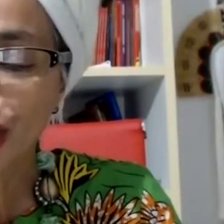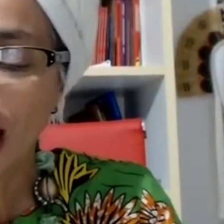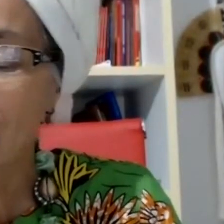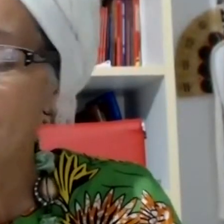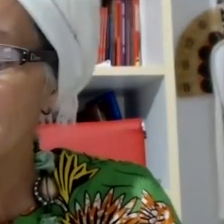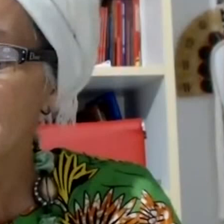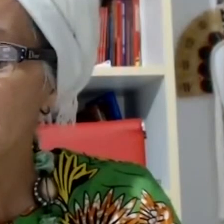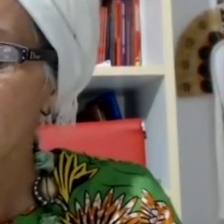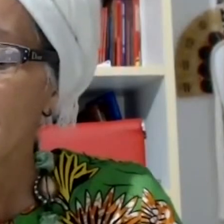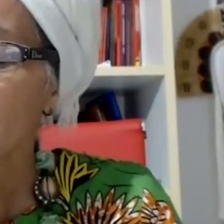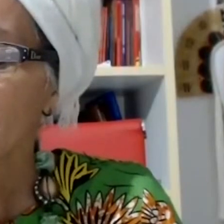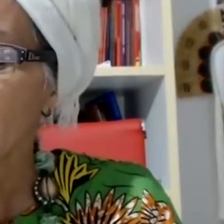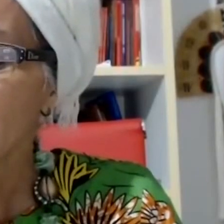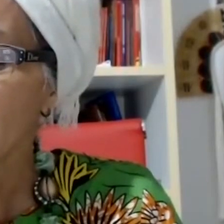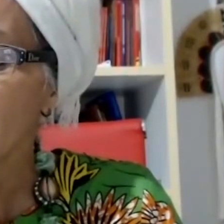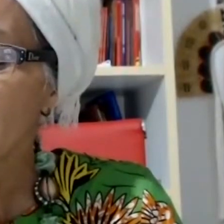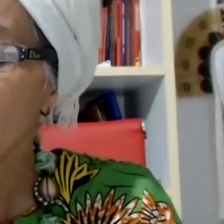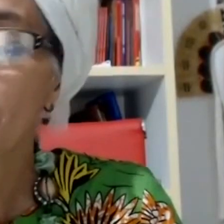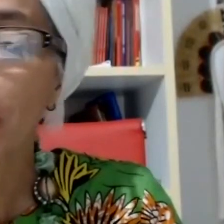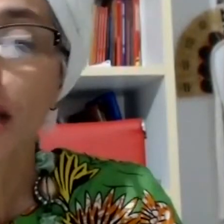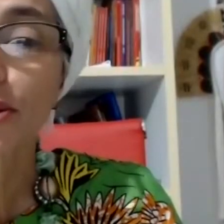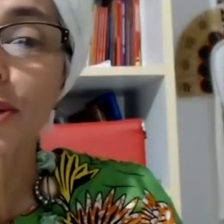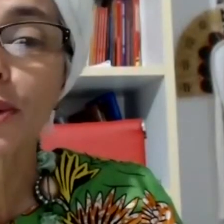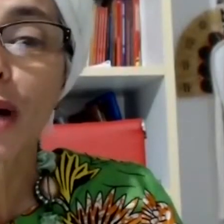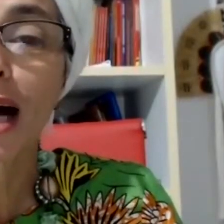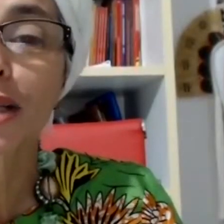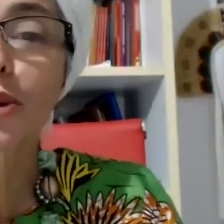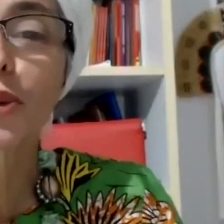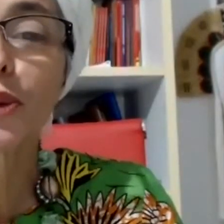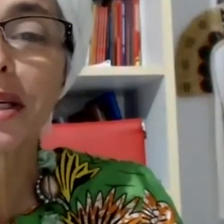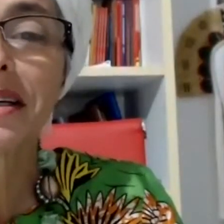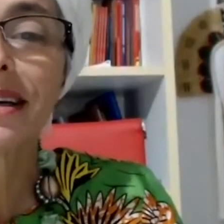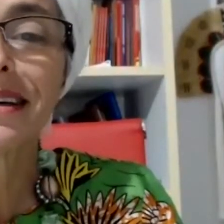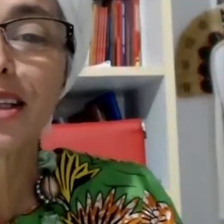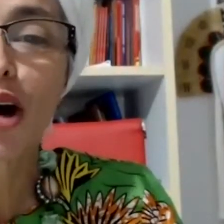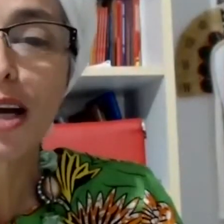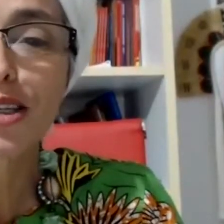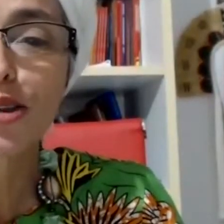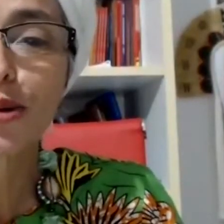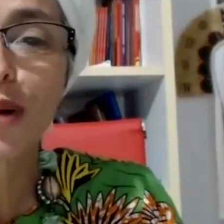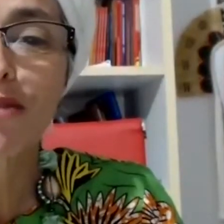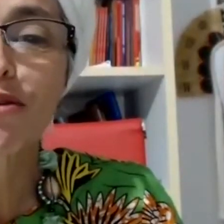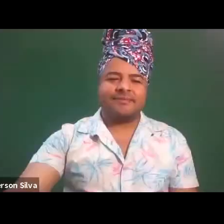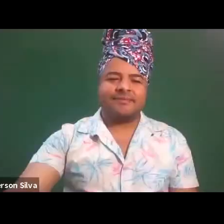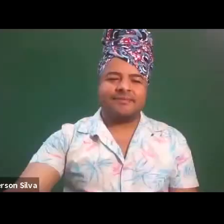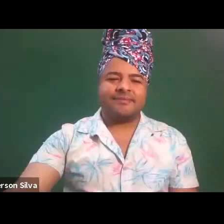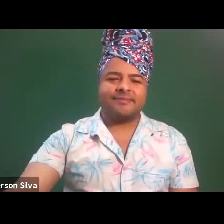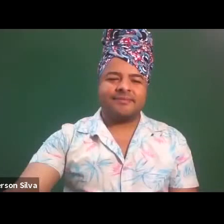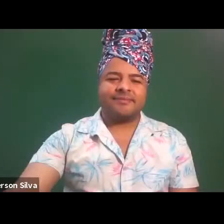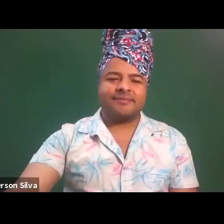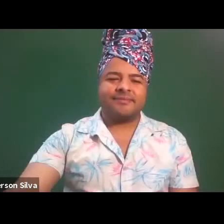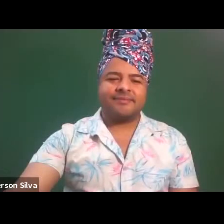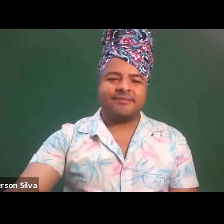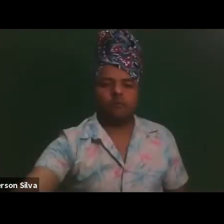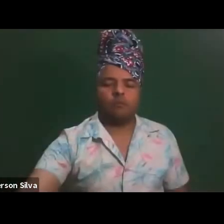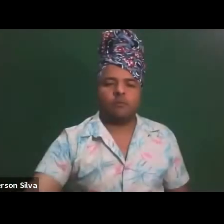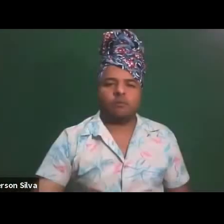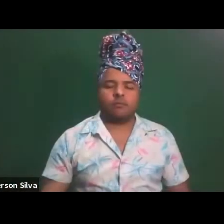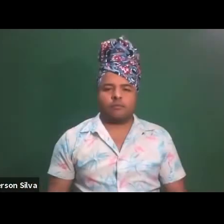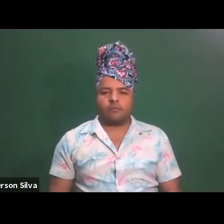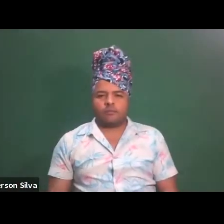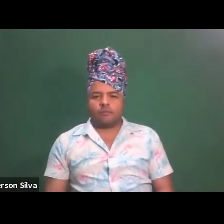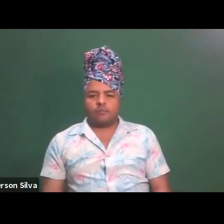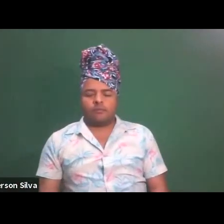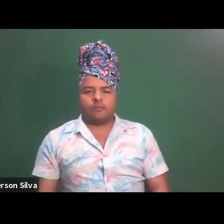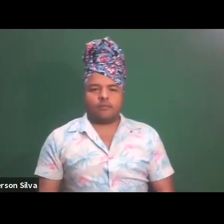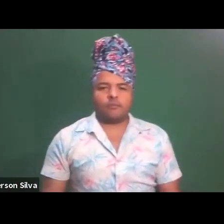os orixás que, nesse momento, atue em nós com a força da